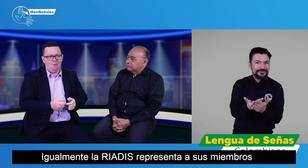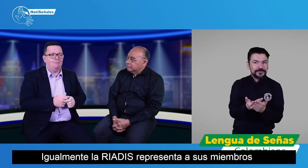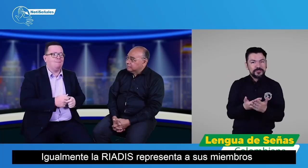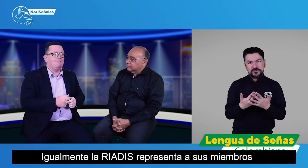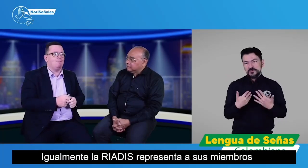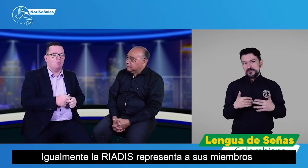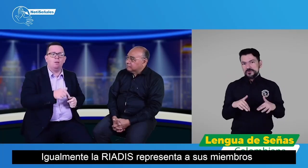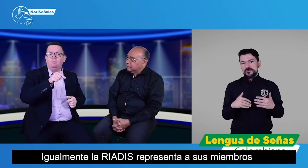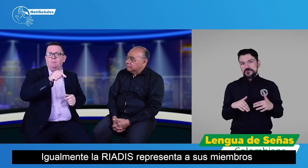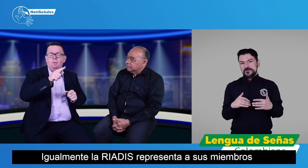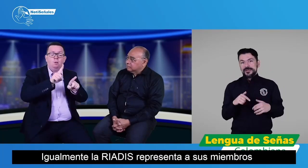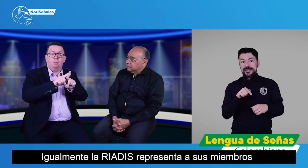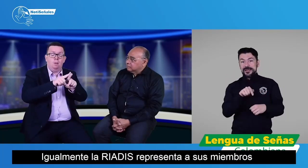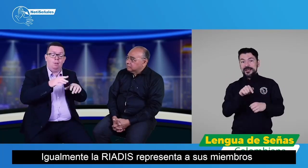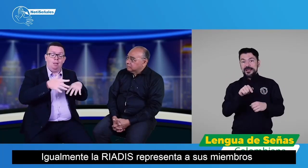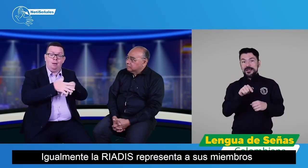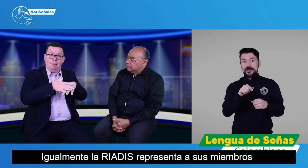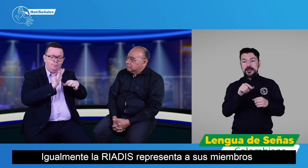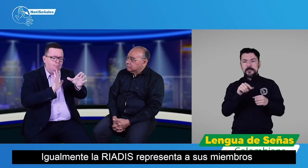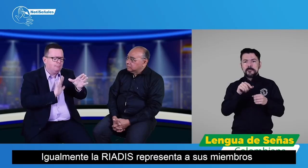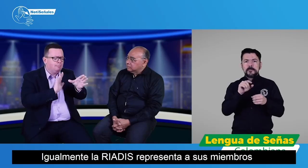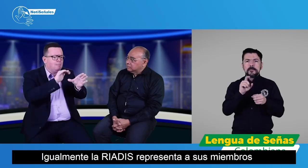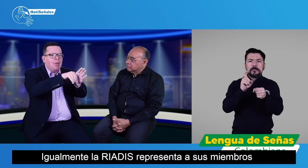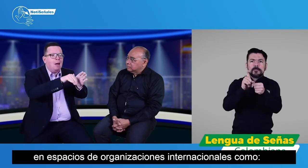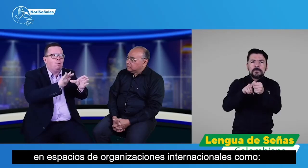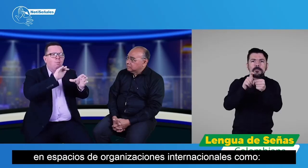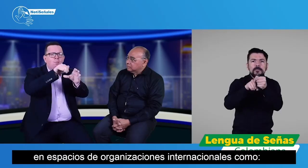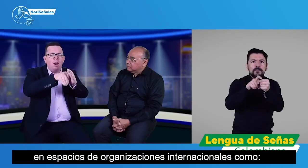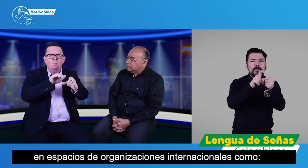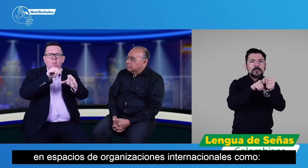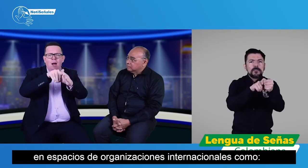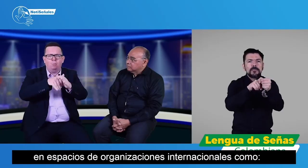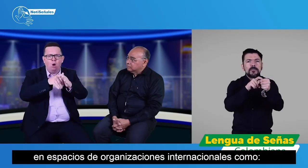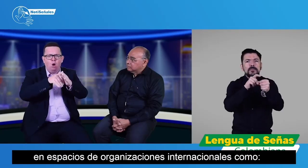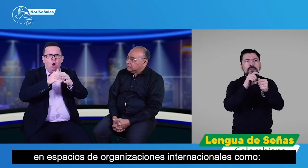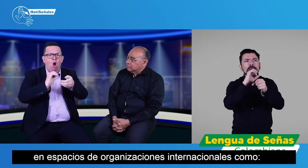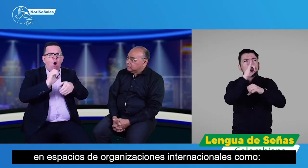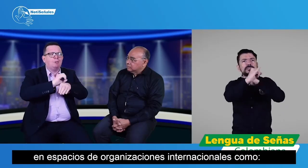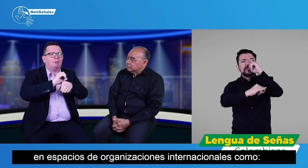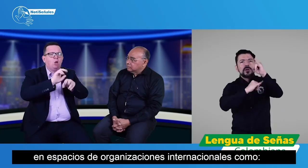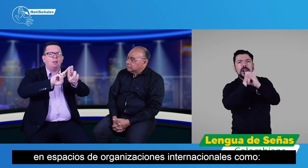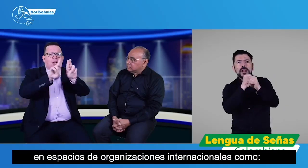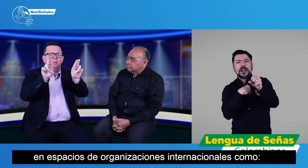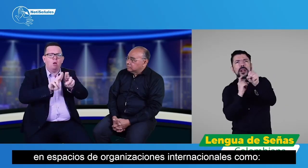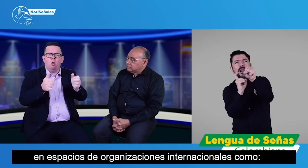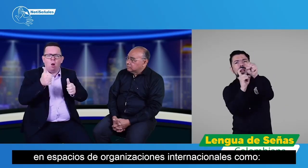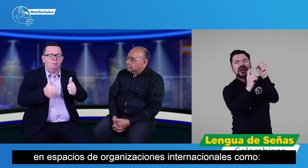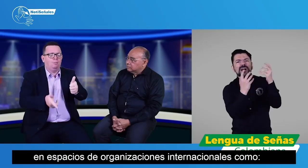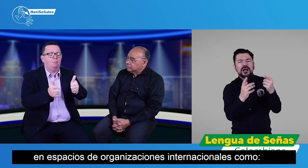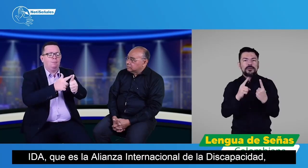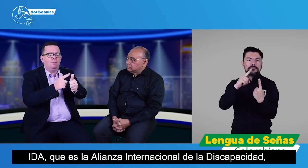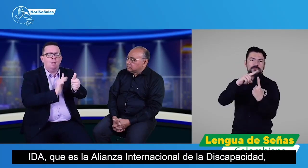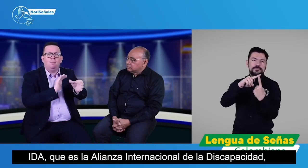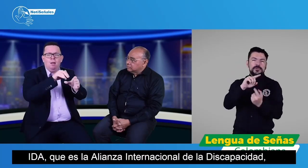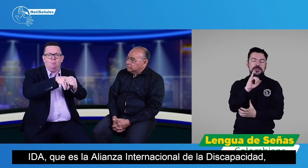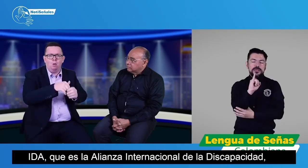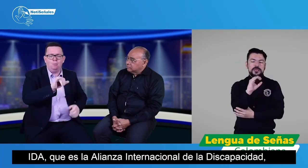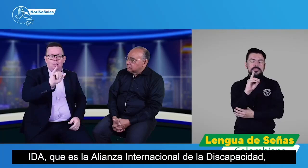Igualmente, la RIADIS representa a sus miembros en espacios de organizaciones internacionales como IDA, que es la Alianza